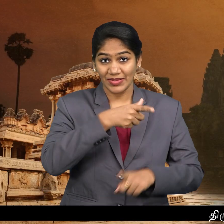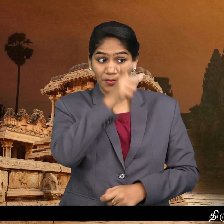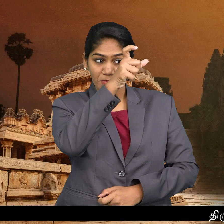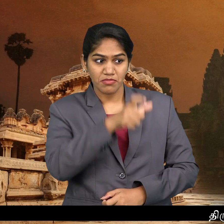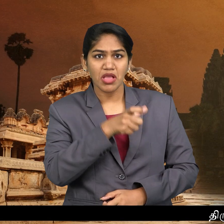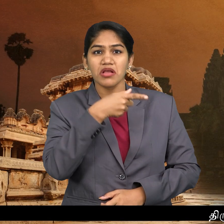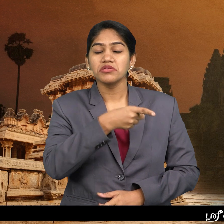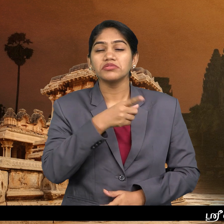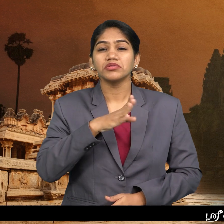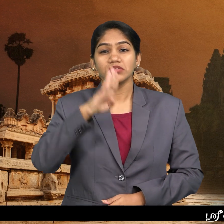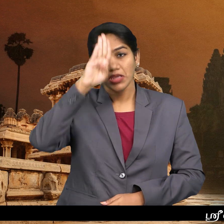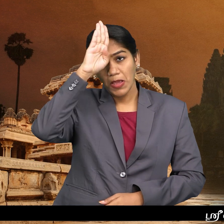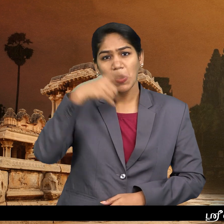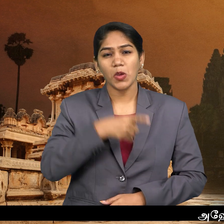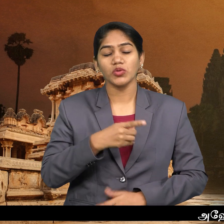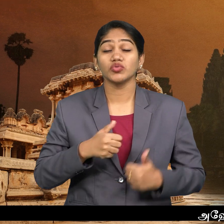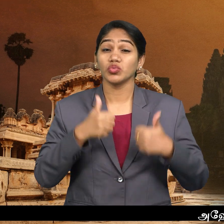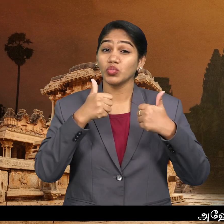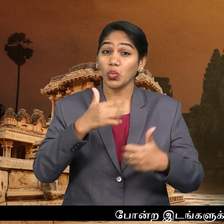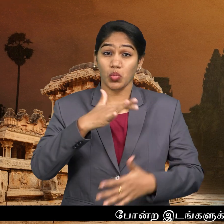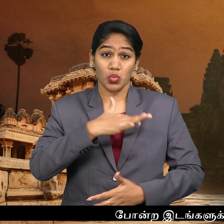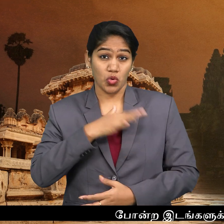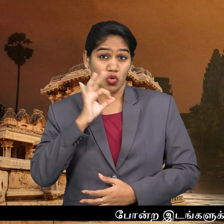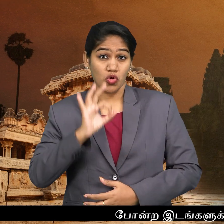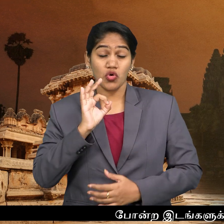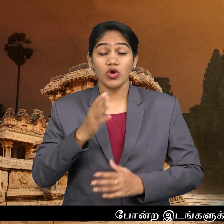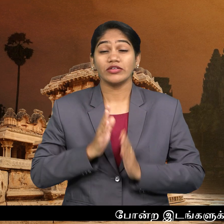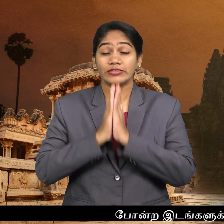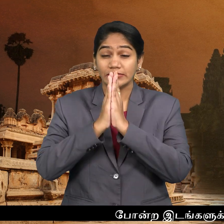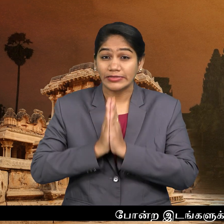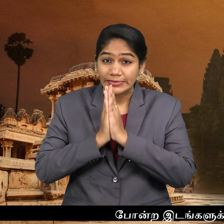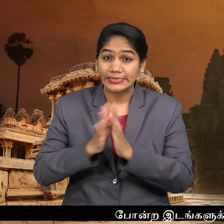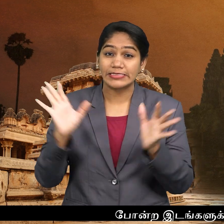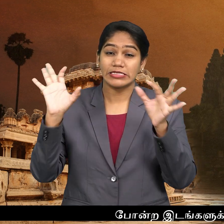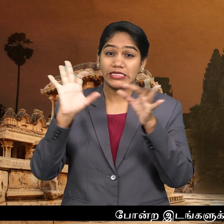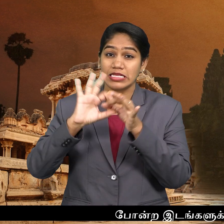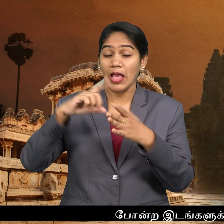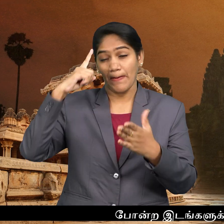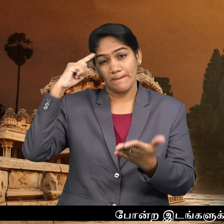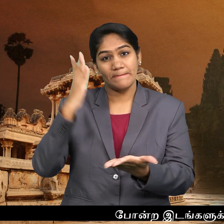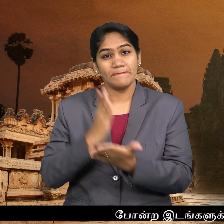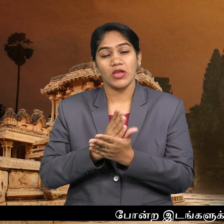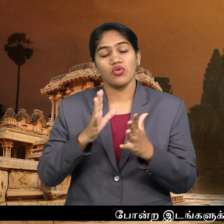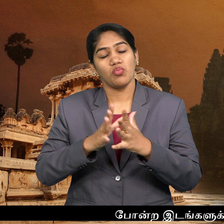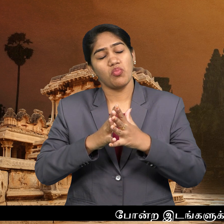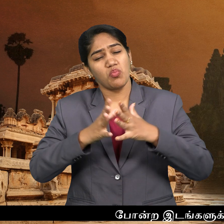கிருஷ்ணதேவராயர் திருப்பதி, ஸ்ரீசைலம், அஹோபிலம் போன்ற இடங்களுக்கு நன்கொடை அளித்து